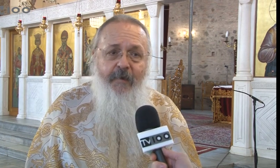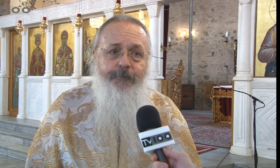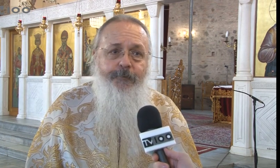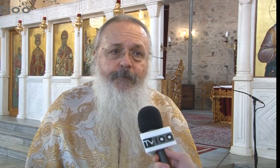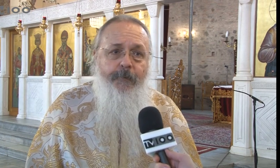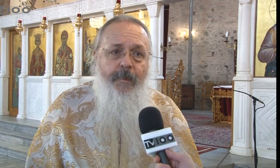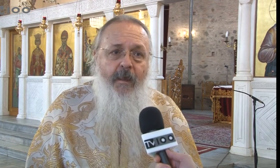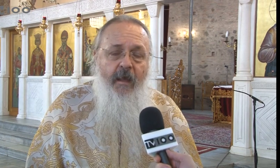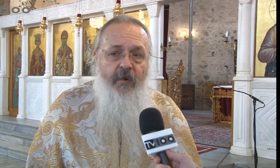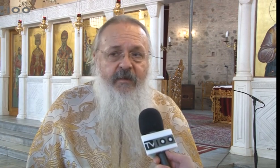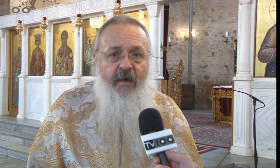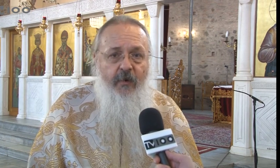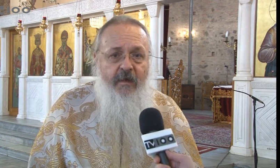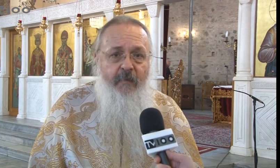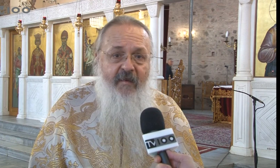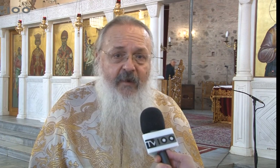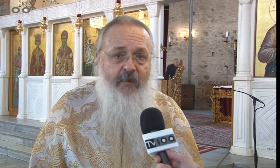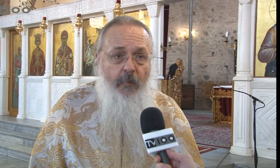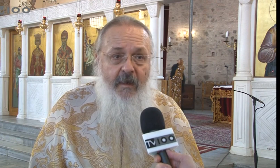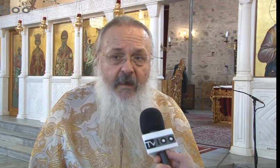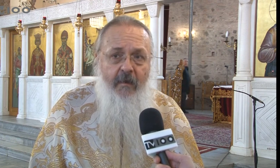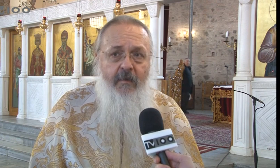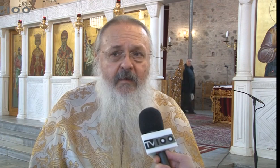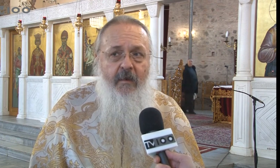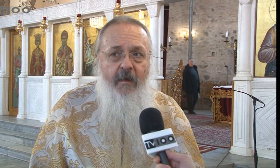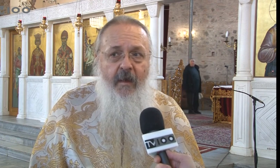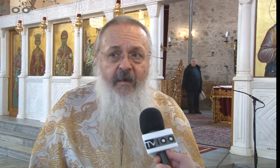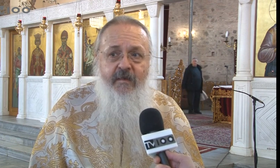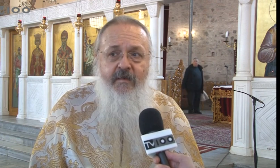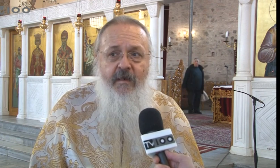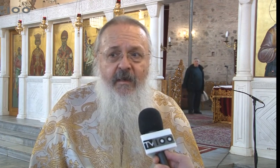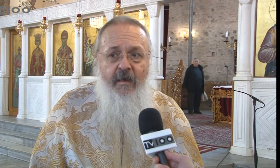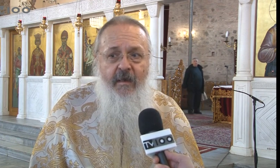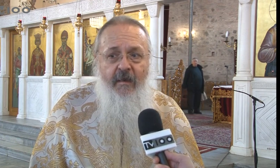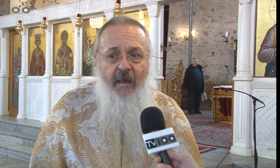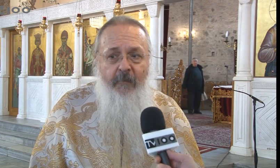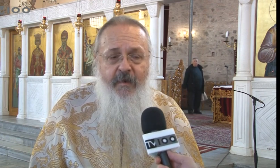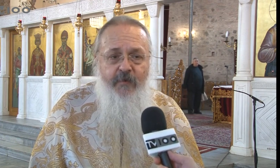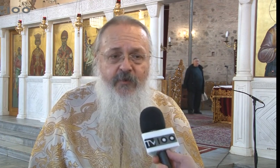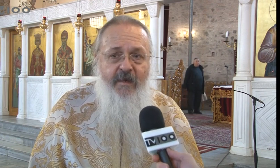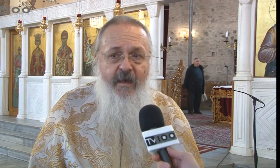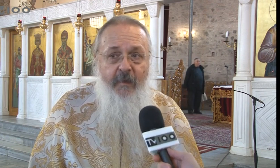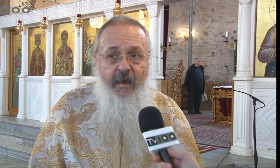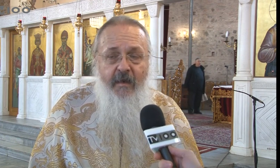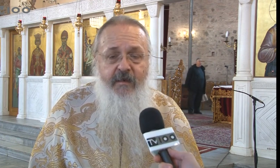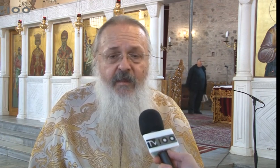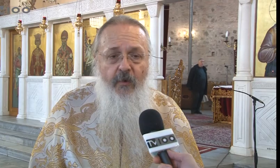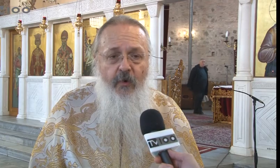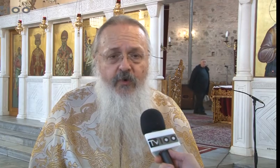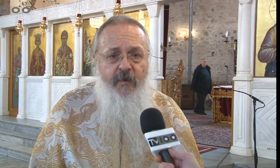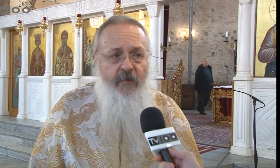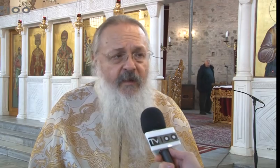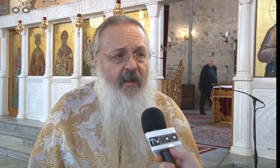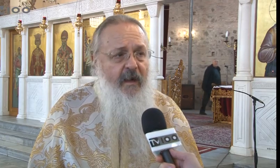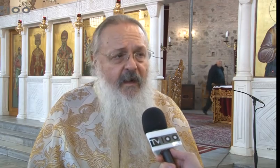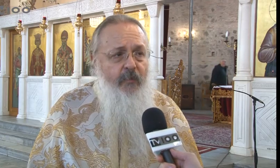κάθε εδώ και 3 χρόνια, μια φορά το μήνα, ένας επίσημος διερμηνέας και